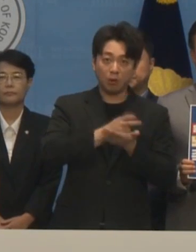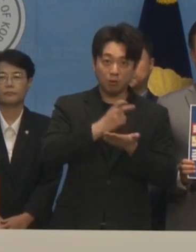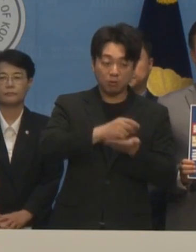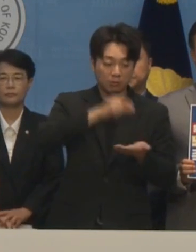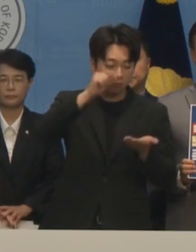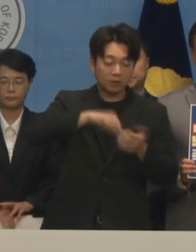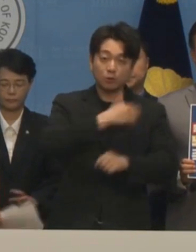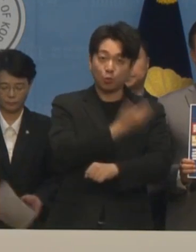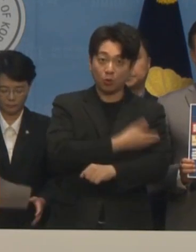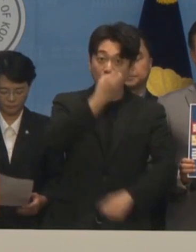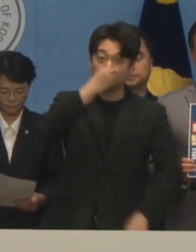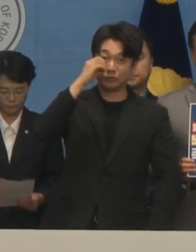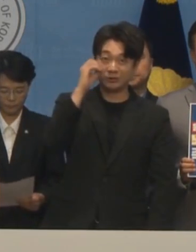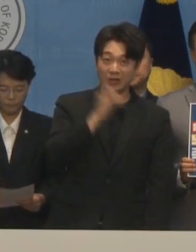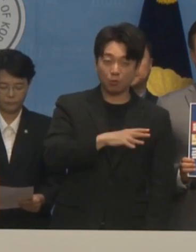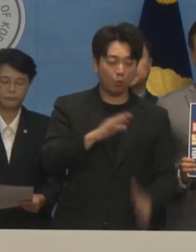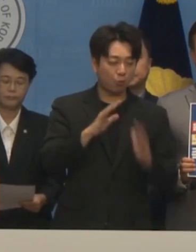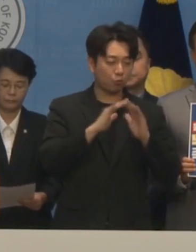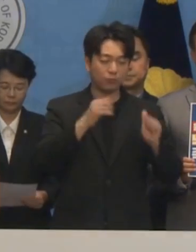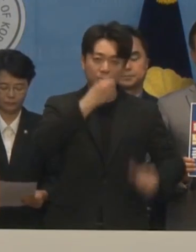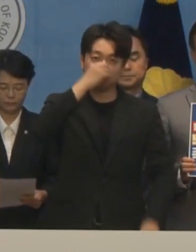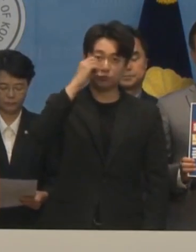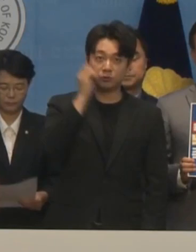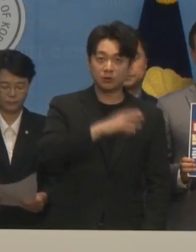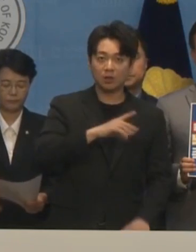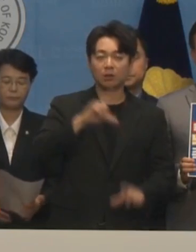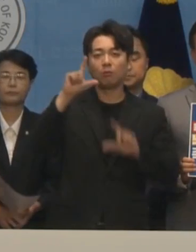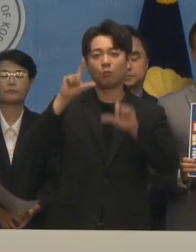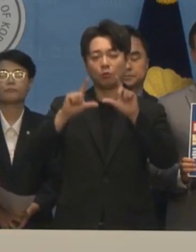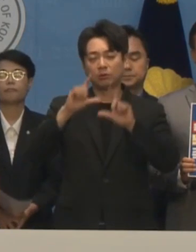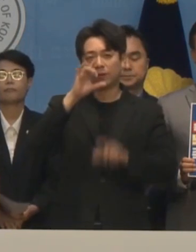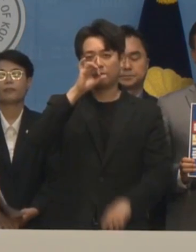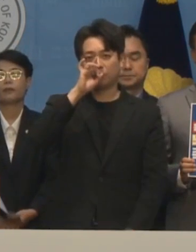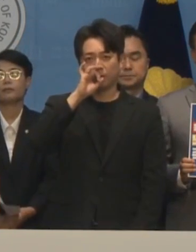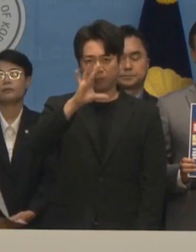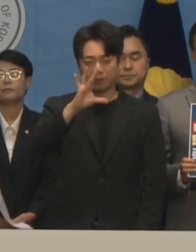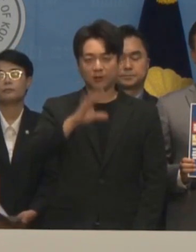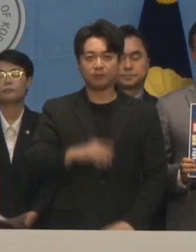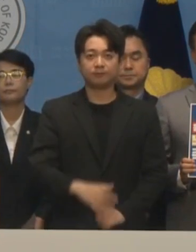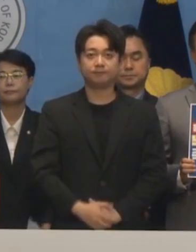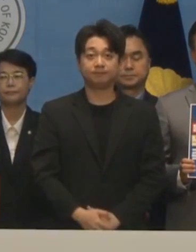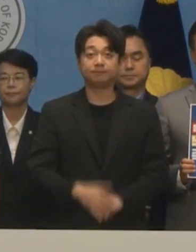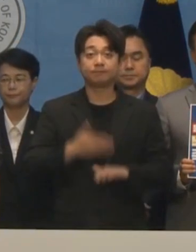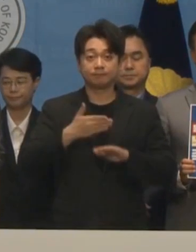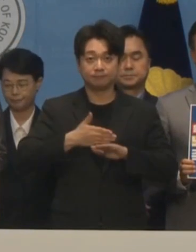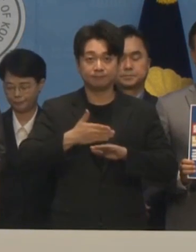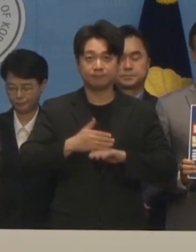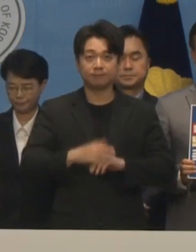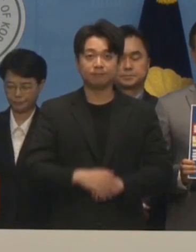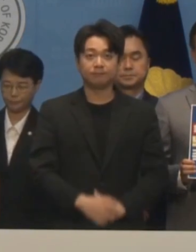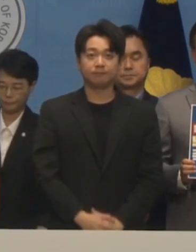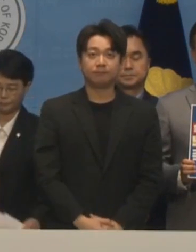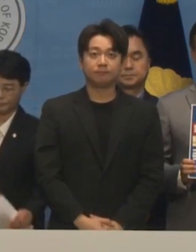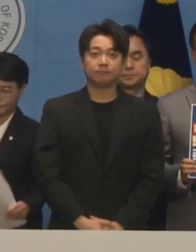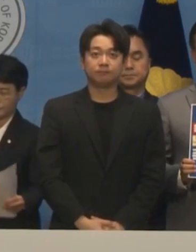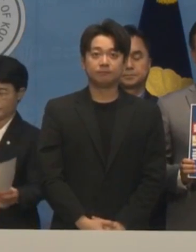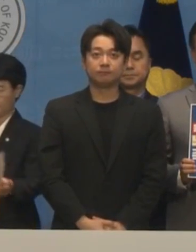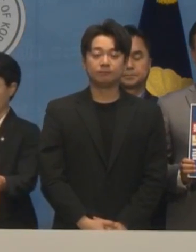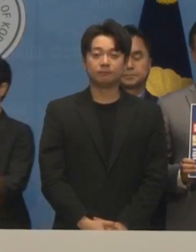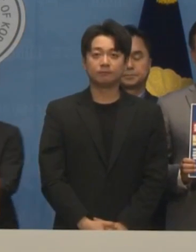부정하는 행위를 또다시 우리 국민이 목도하지 않기를 바랍니다. 감사합니다.